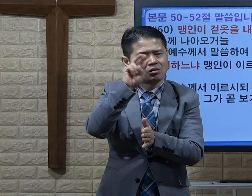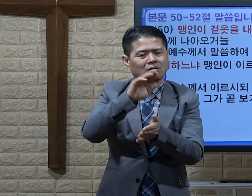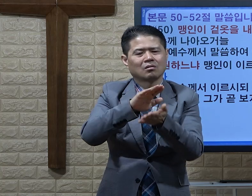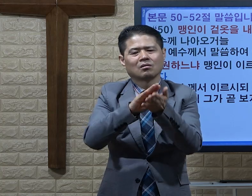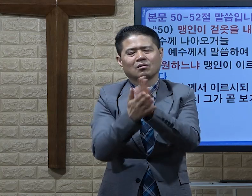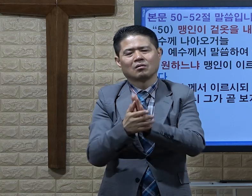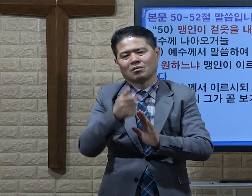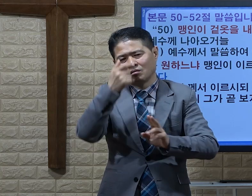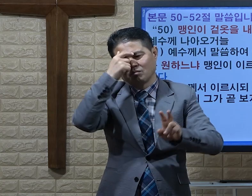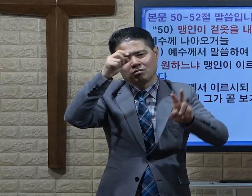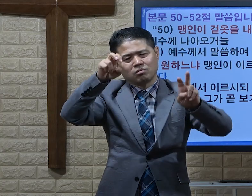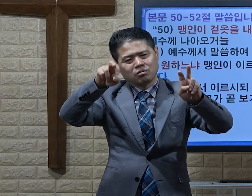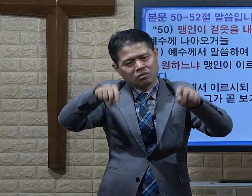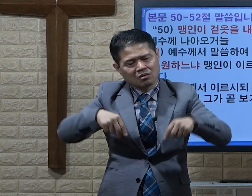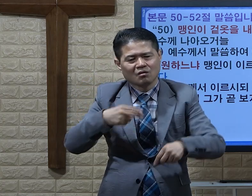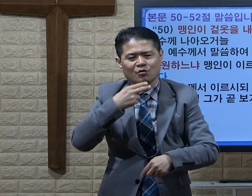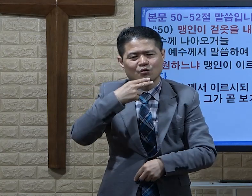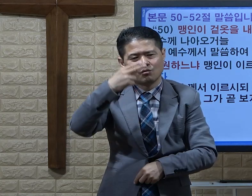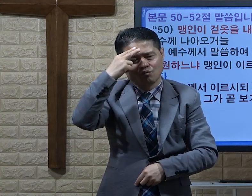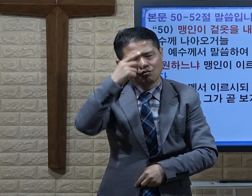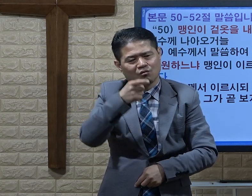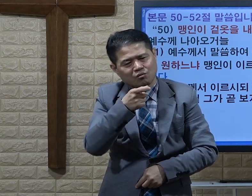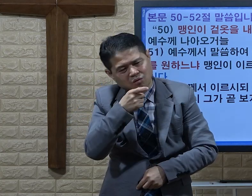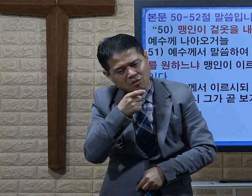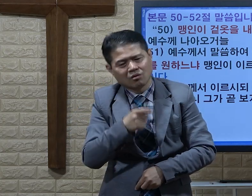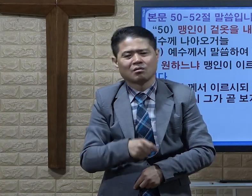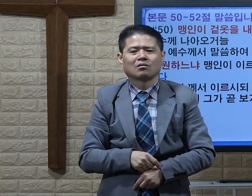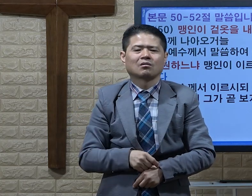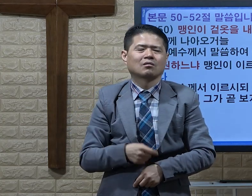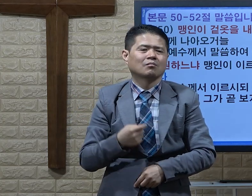믿음이 변절되어서 오히려 방탕한 생활로